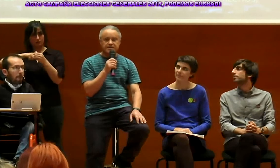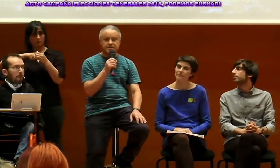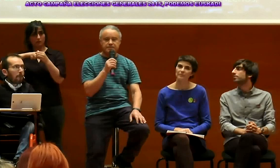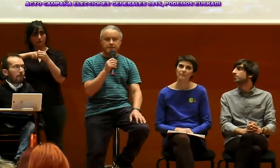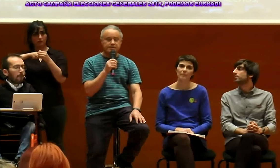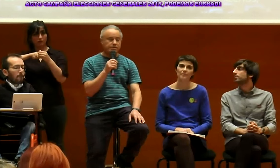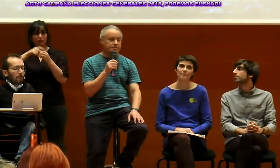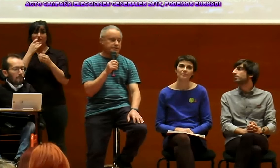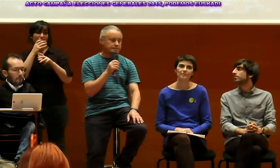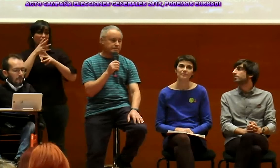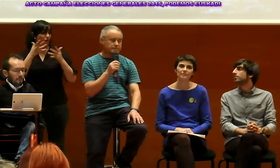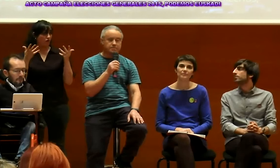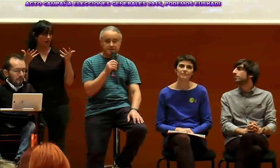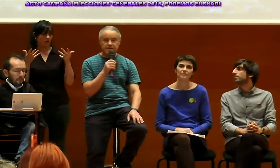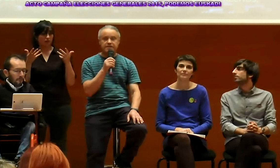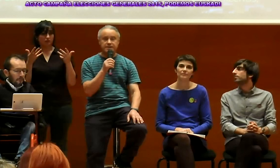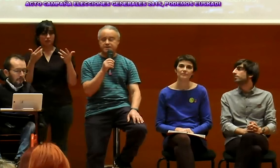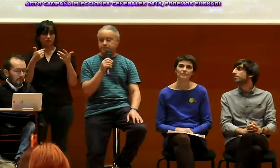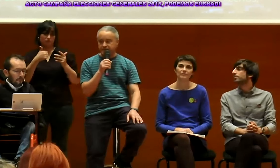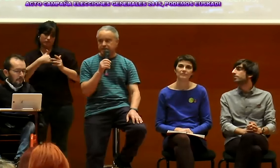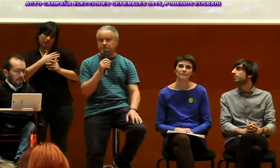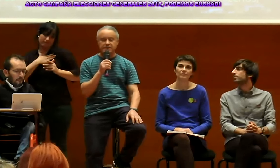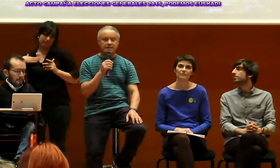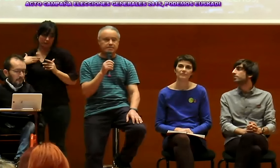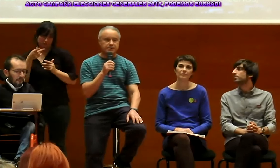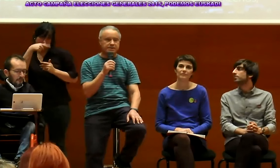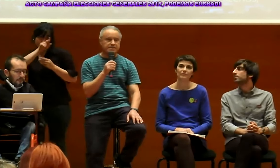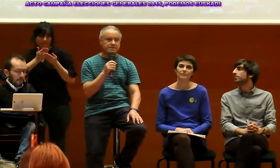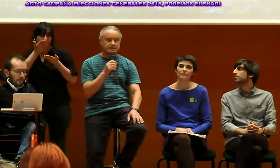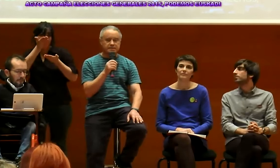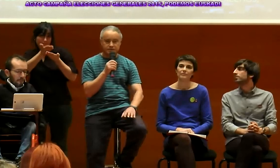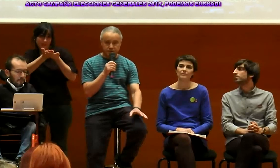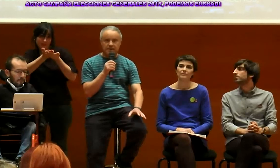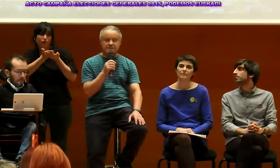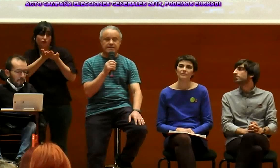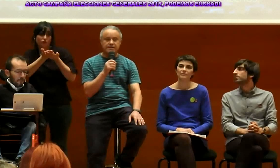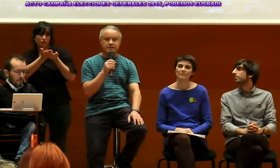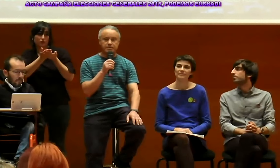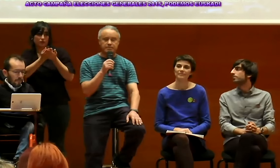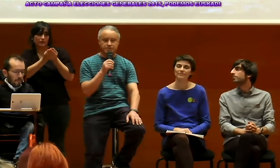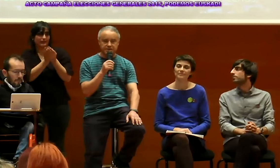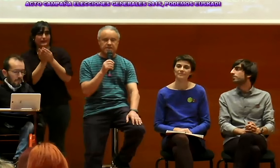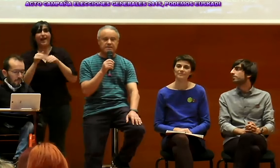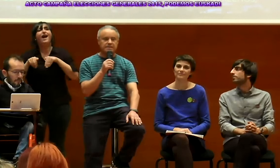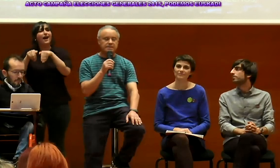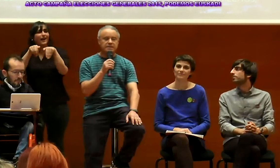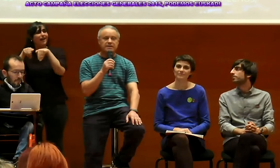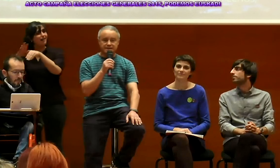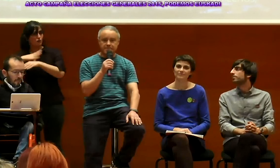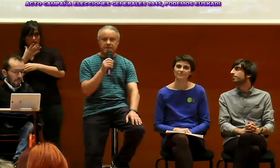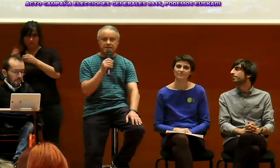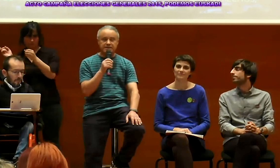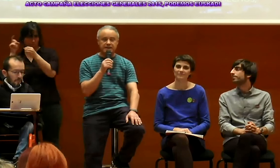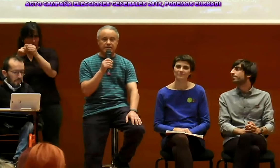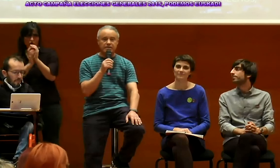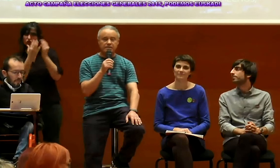Si en estos momentos mi intención es pediros que votéis todas las candidaturas de Podemos, sí, y